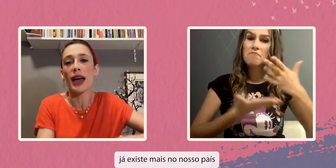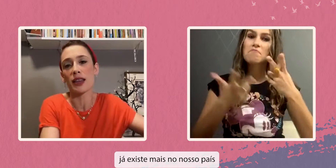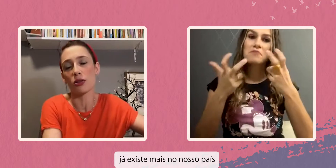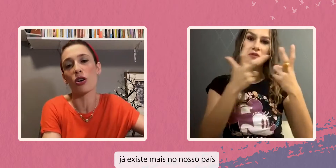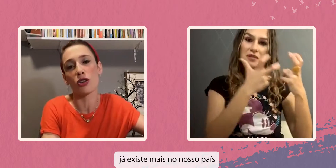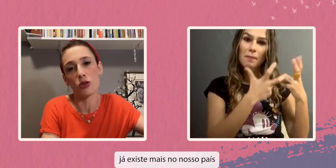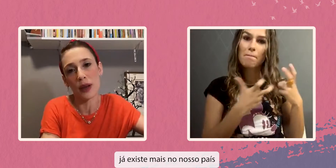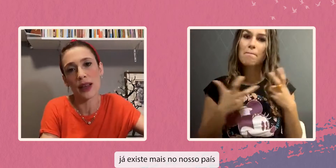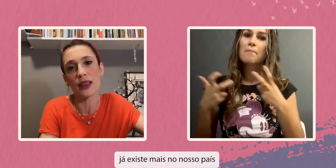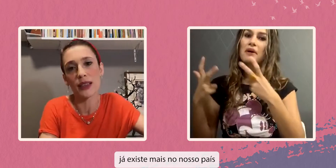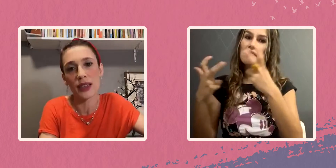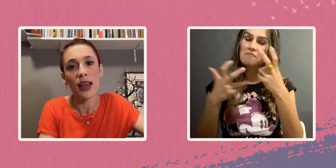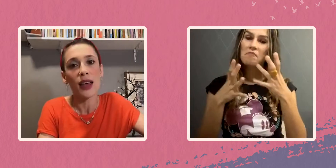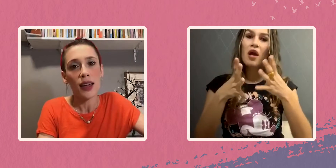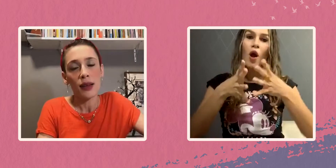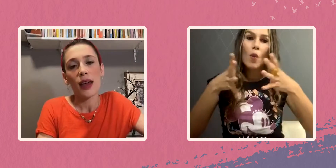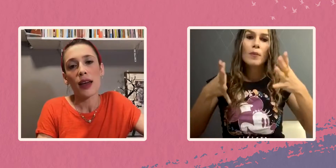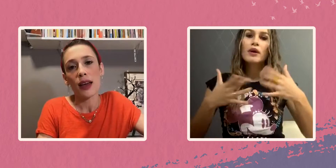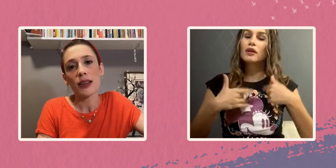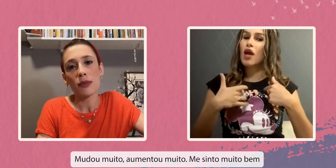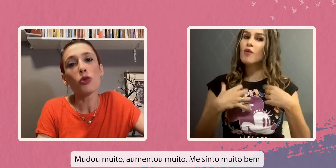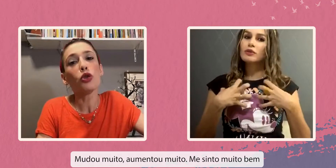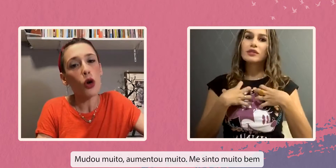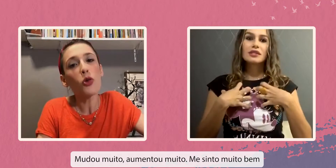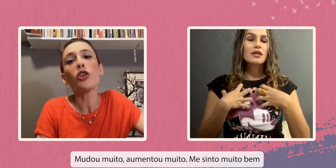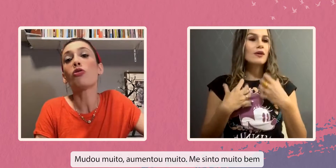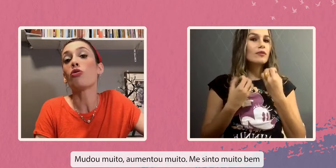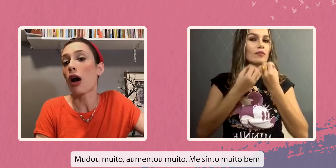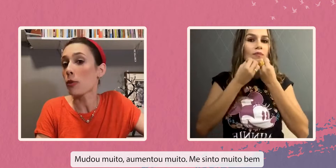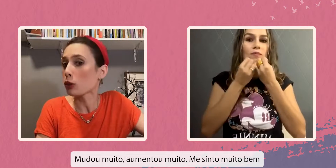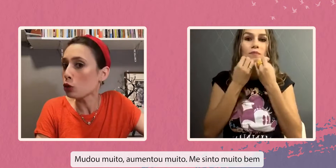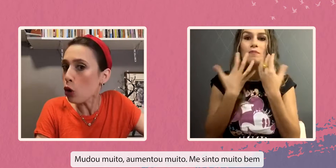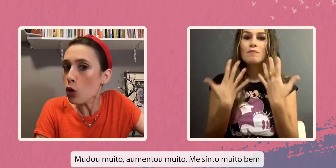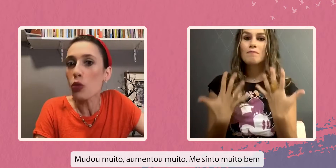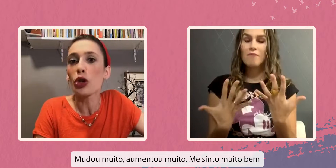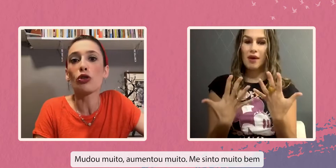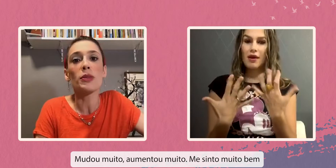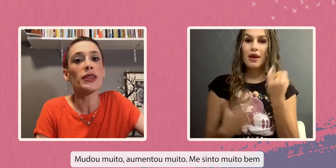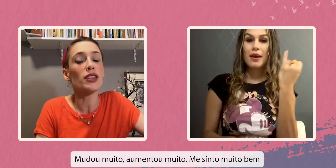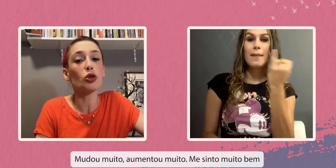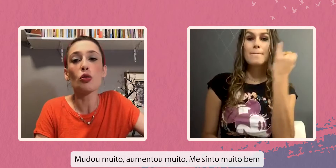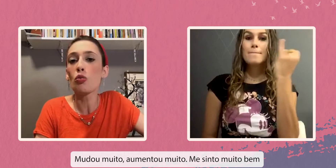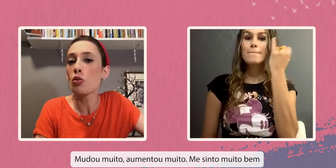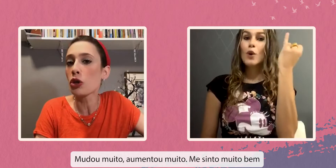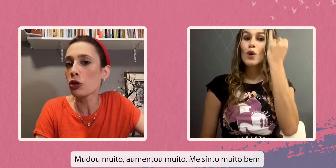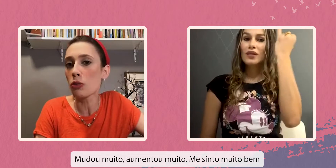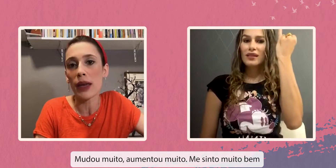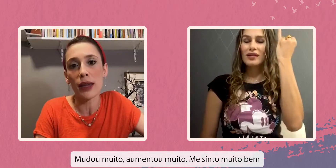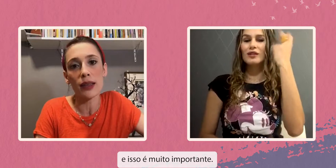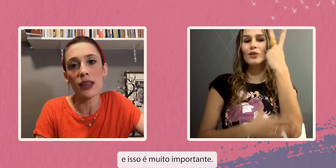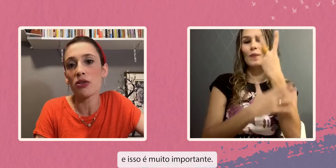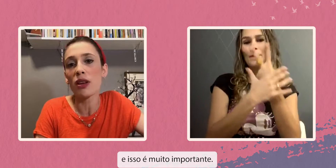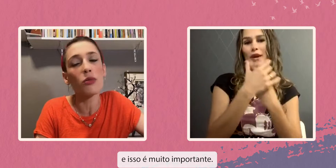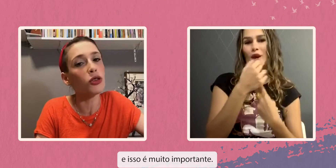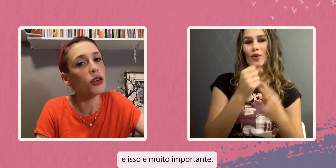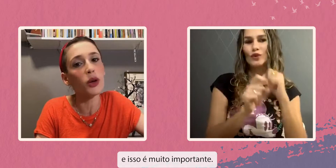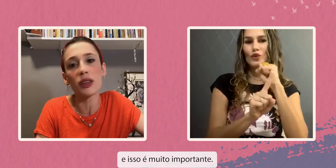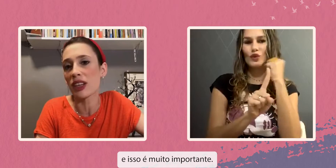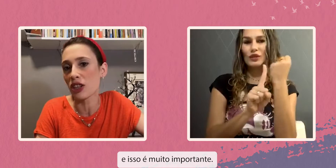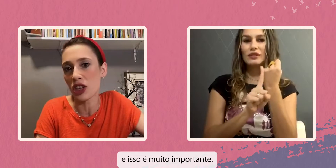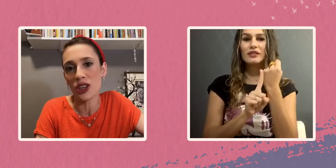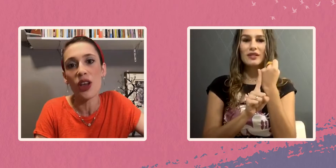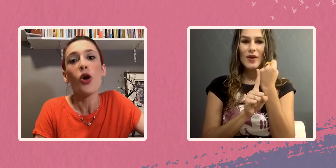existe mais no nosso país. Mudou muito, aumentou muito. E isso é